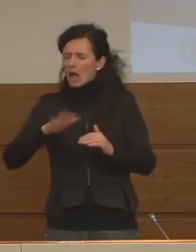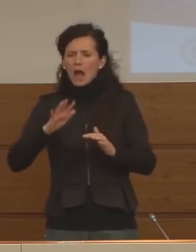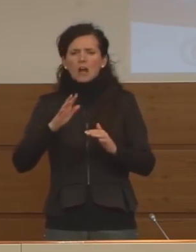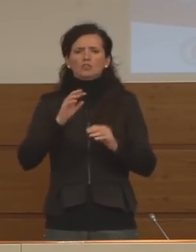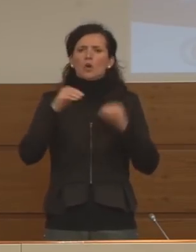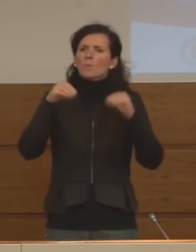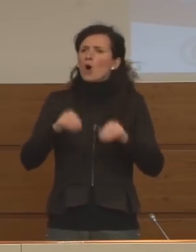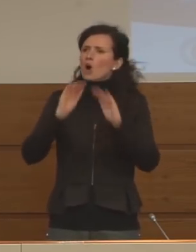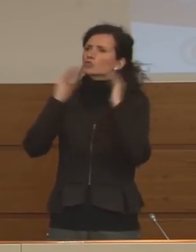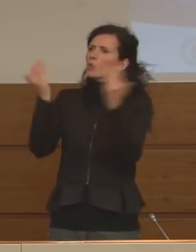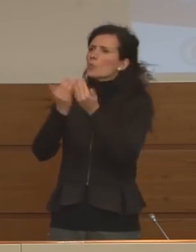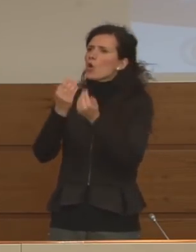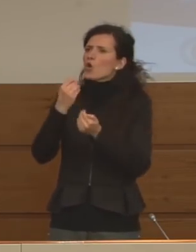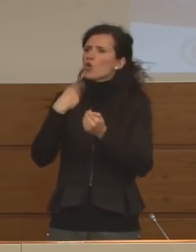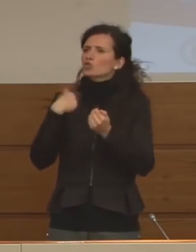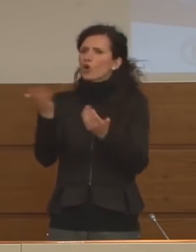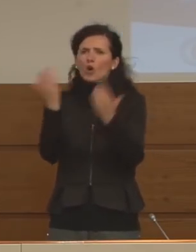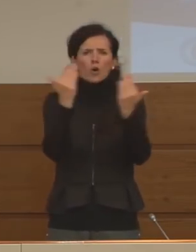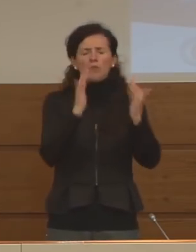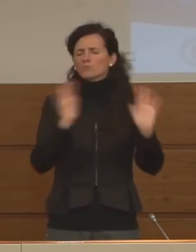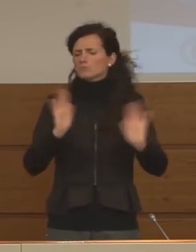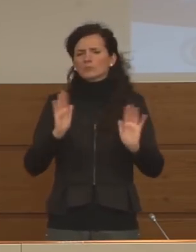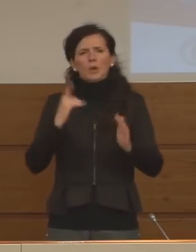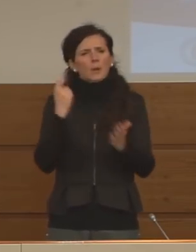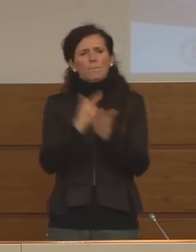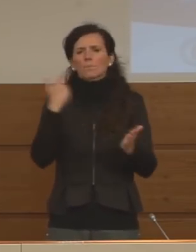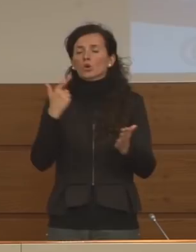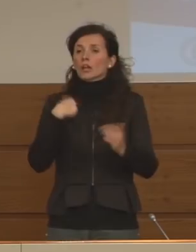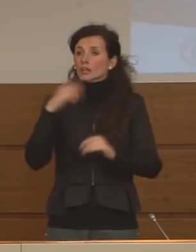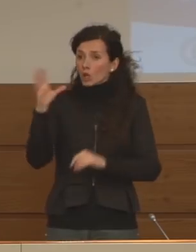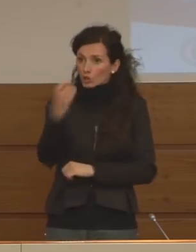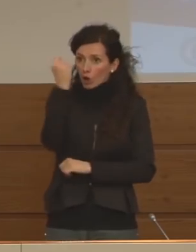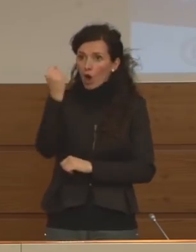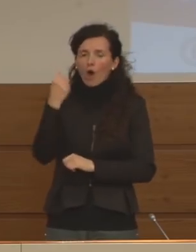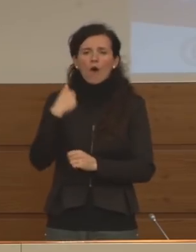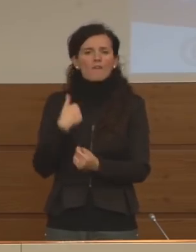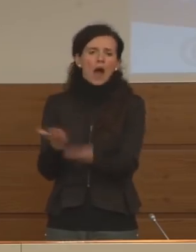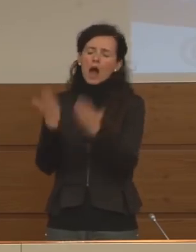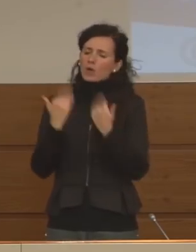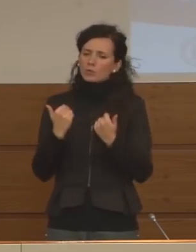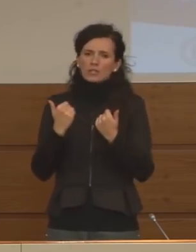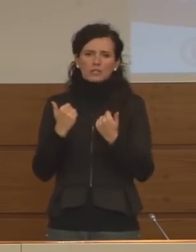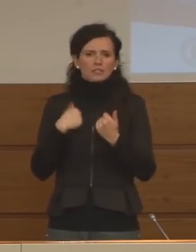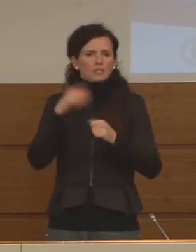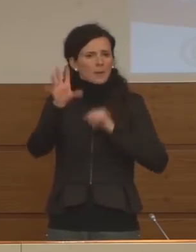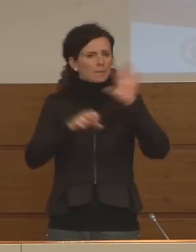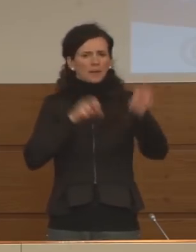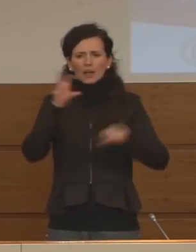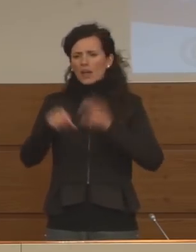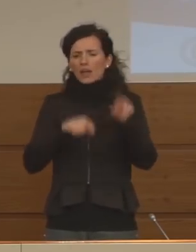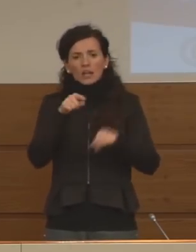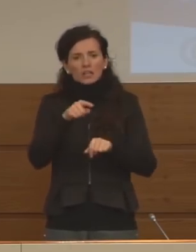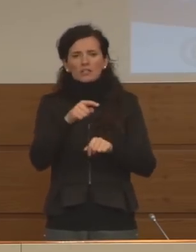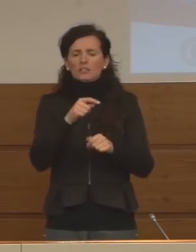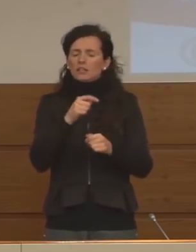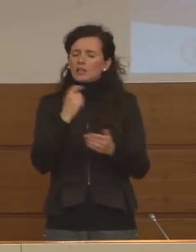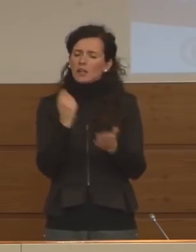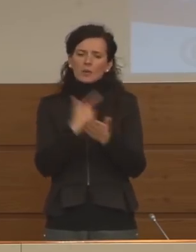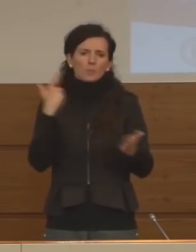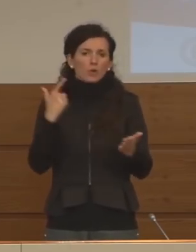o di appartenenze là dove li troviamo e là dove possiamo